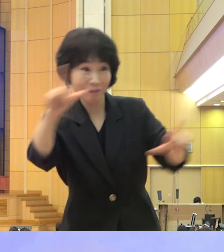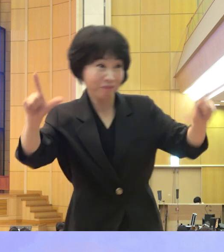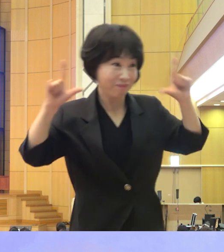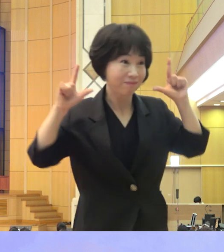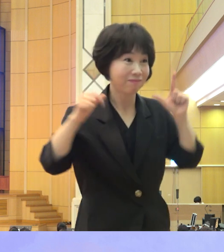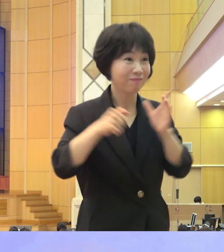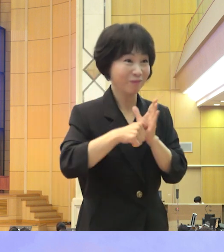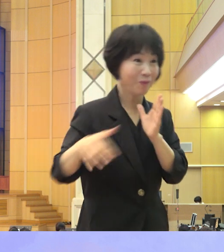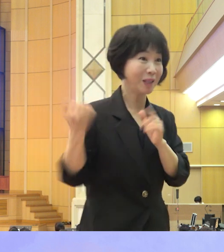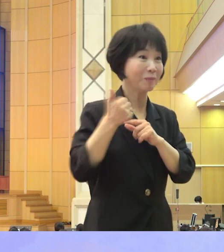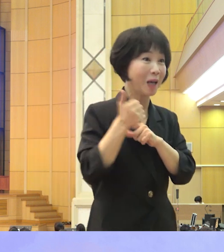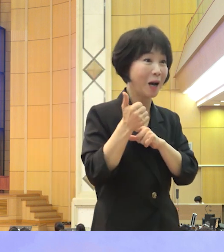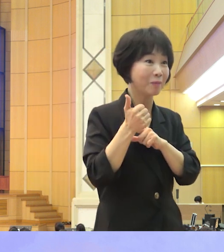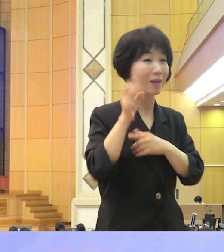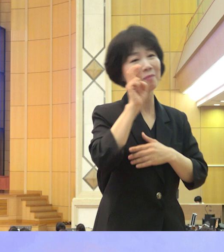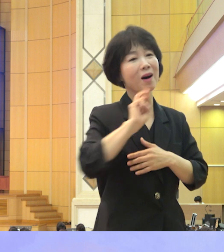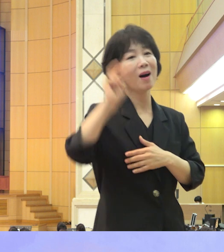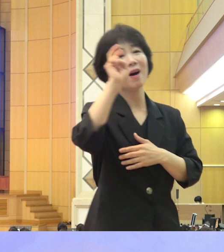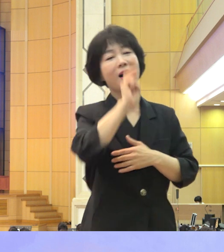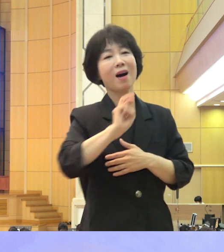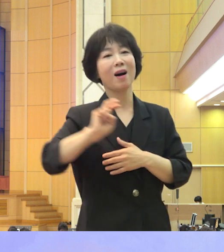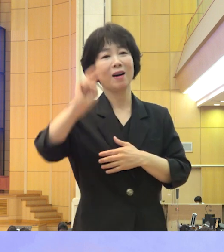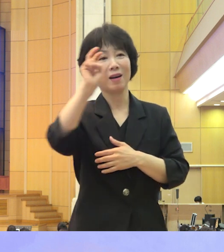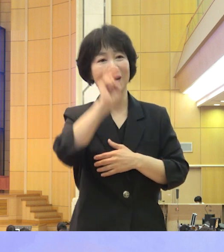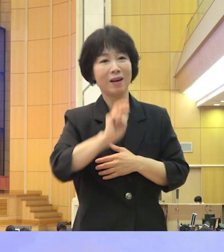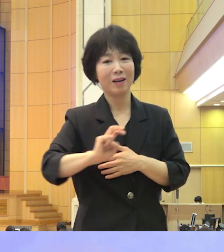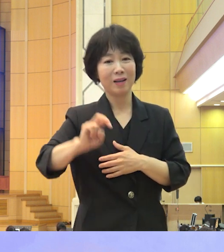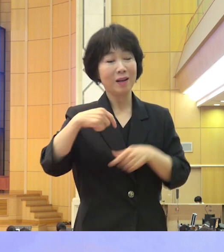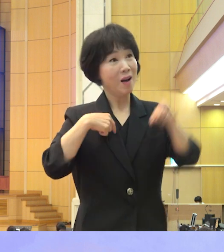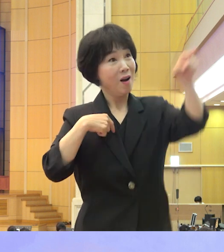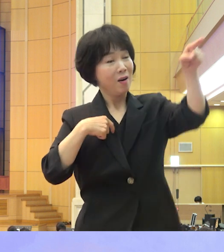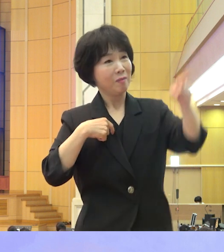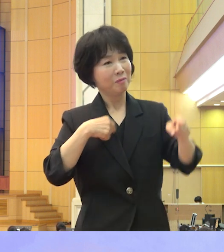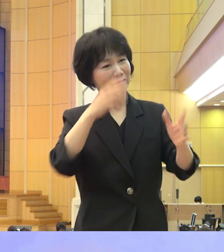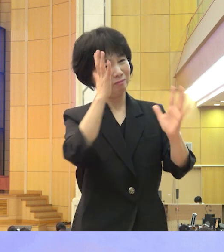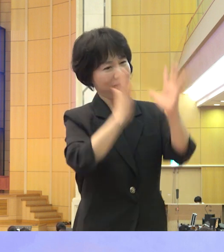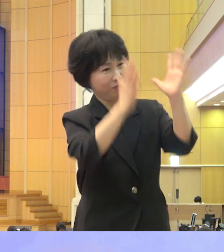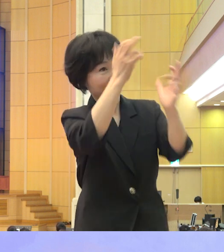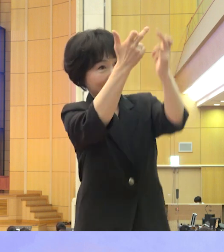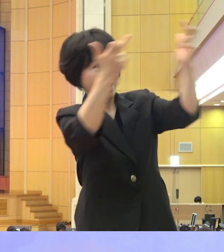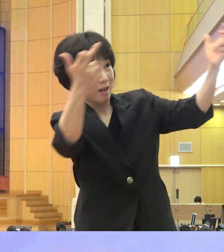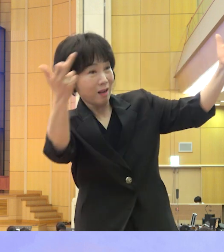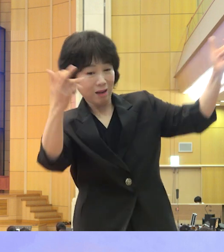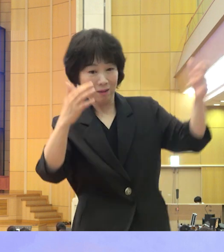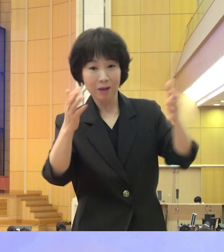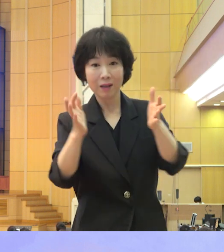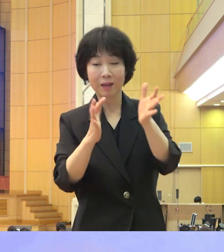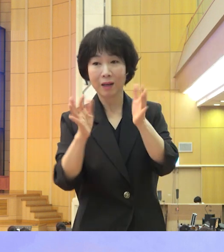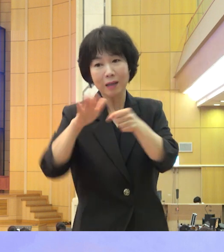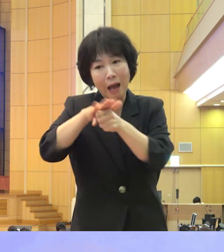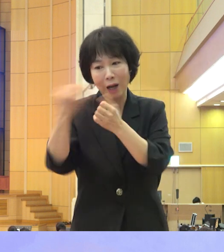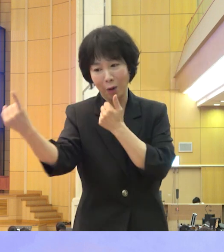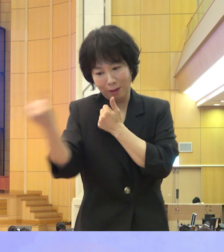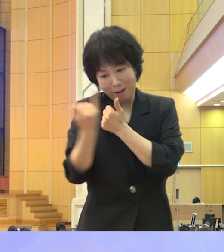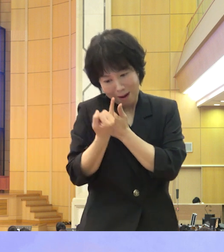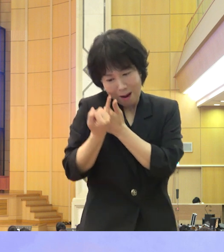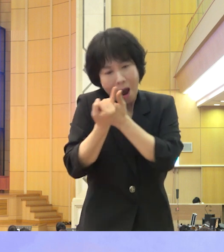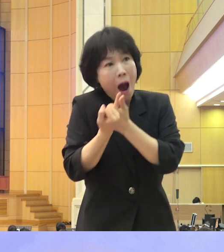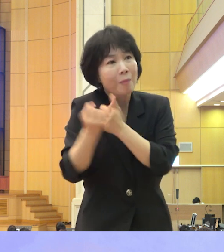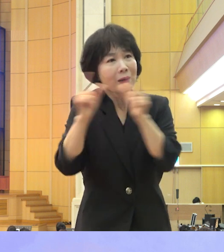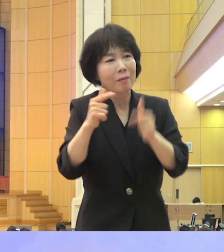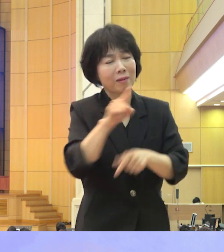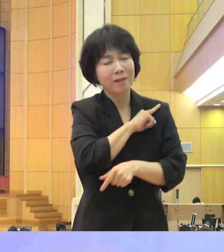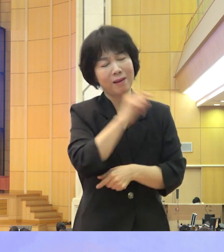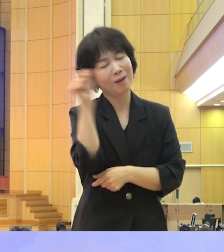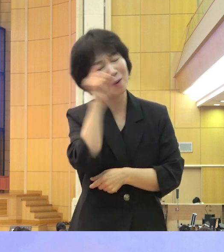누구와 함께, 님과 함께 같이 산다면 나는 좋아, 나는 좋아. 그런 노래 가사 있잖아요. 아니 세상에서도 그